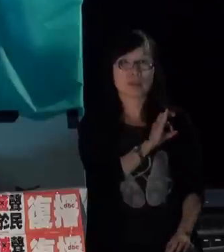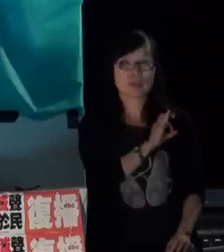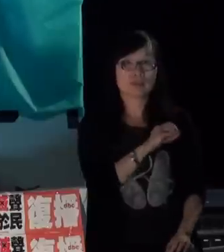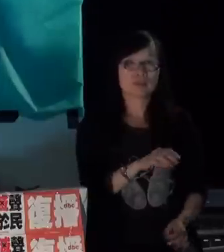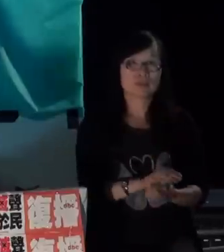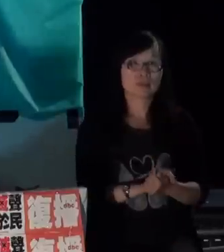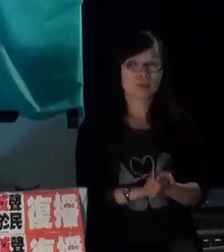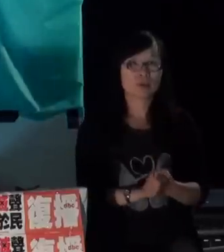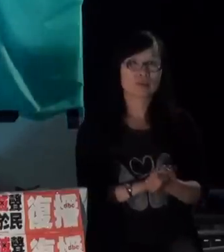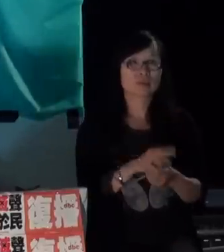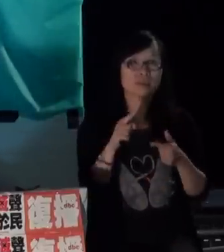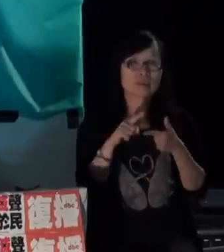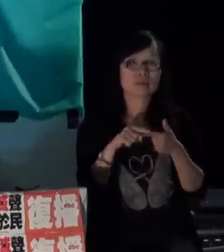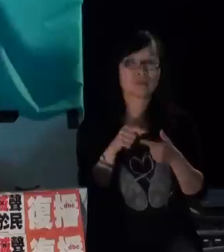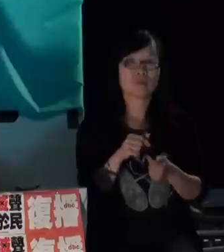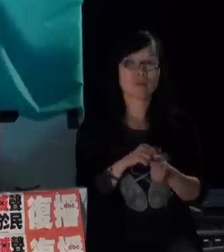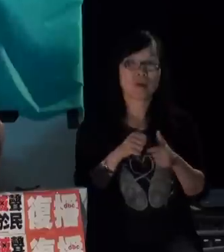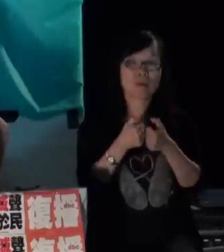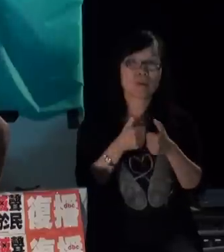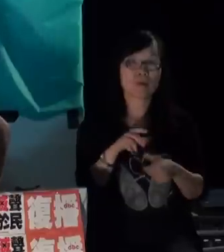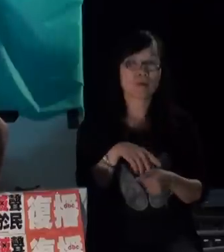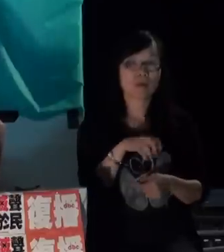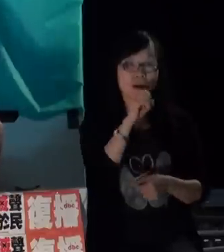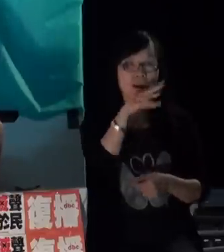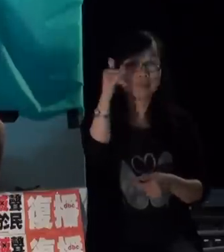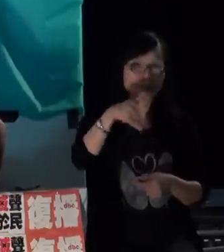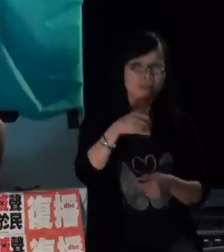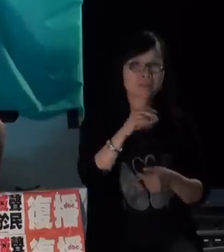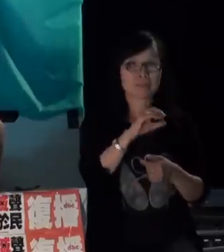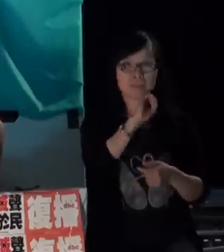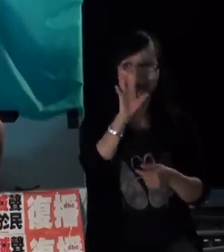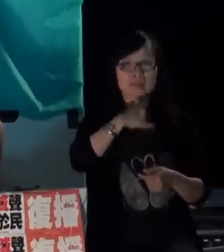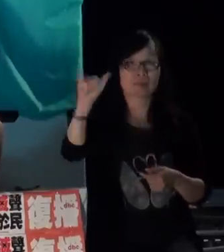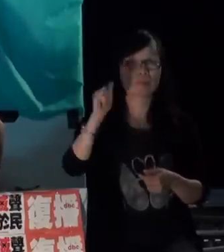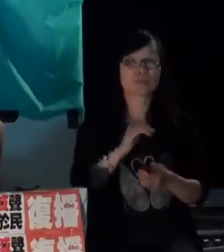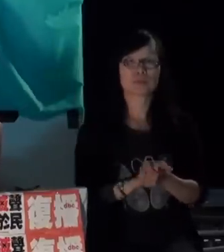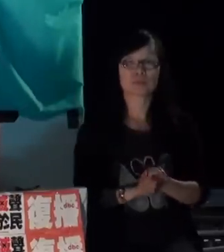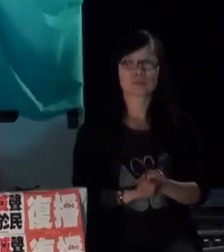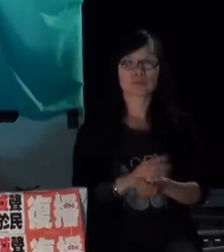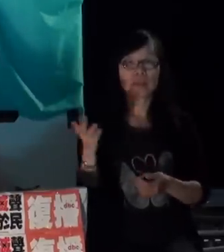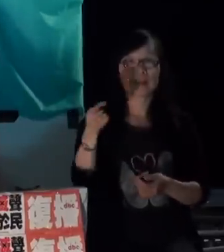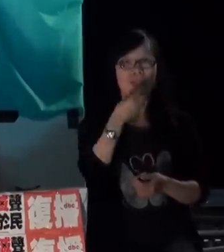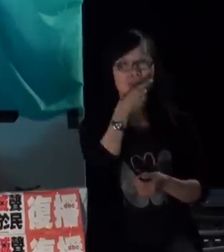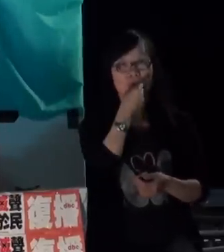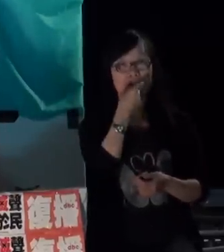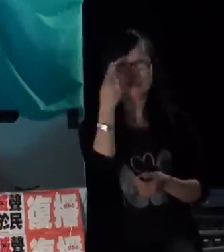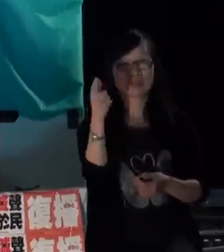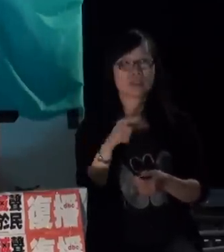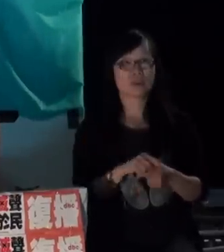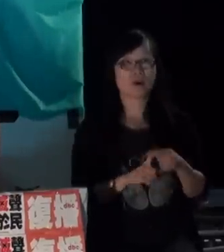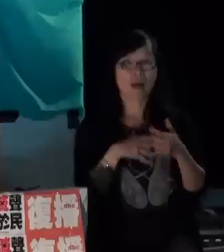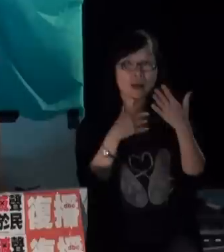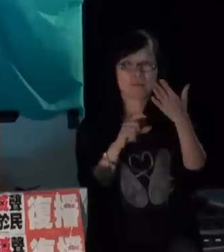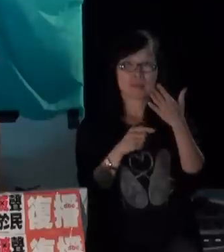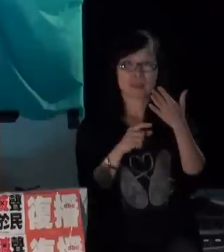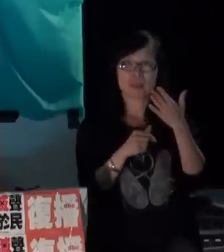咯，係咪得閒就呼之則嚟，揮之則去，係咪啊？ 即係我講笑咁講啦，呢個五師十四局咧，